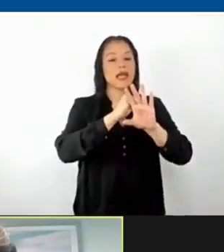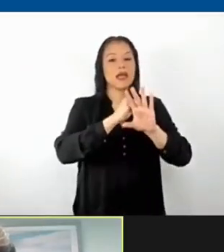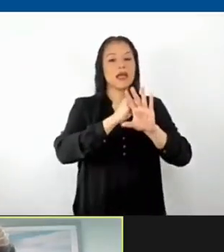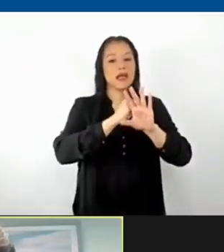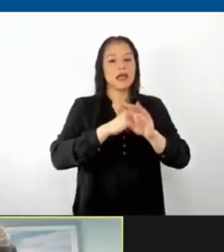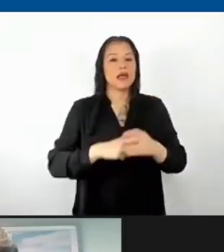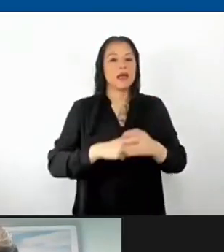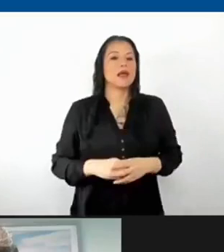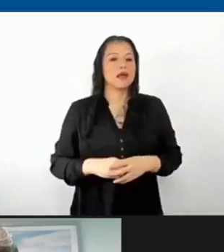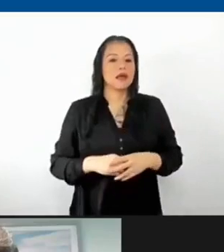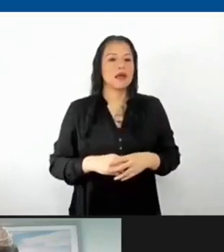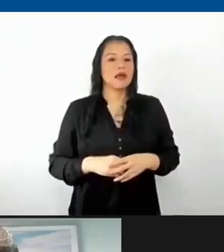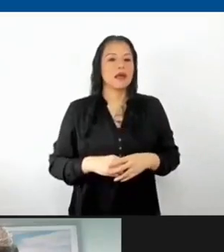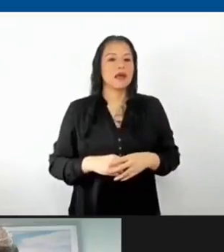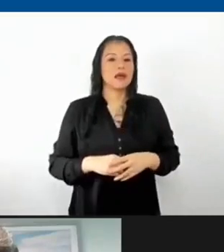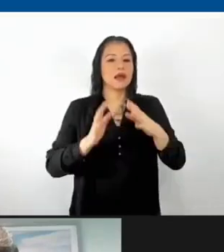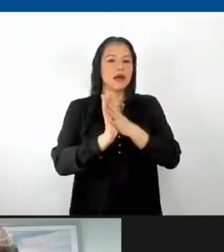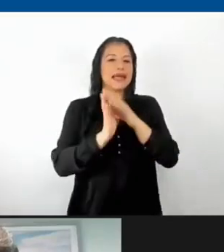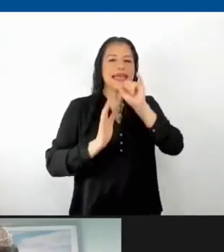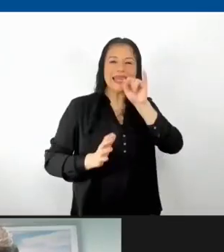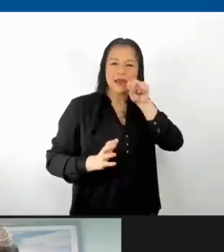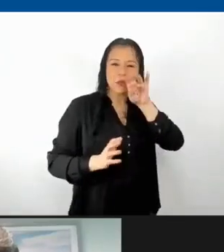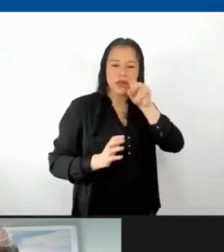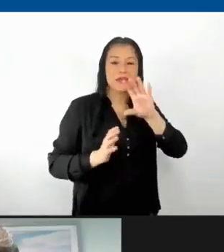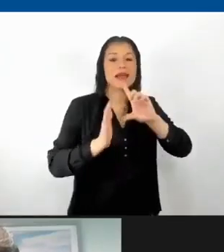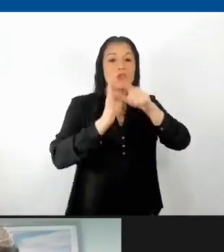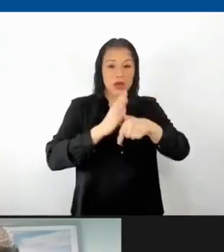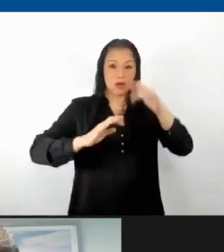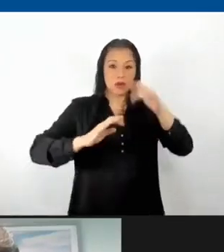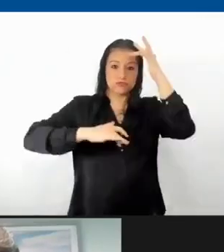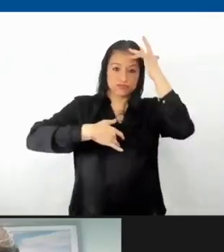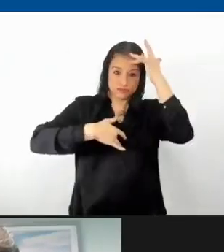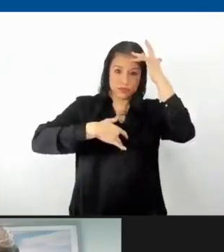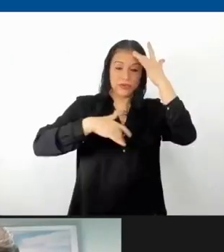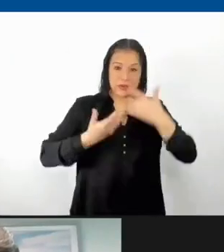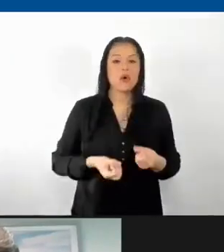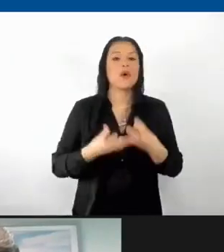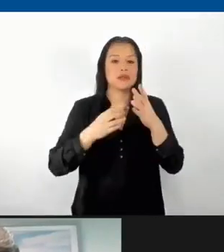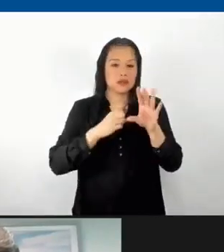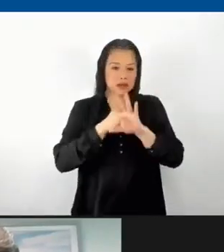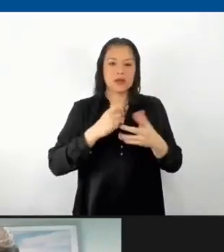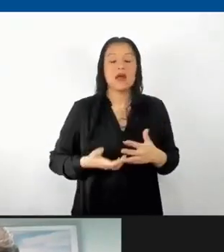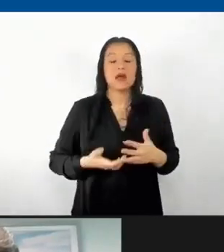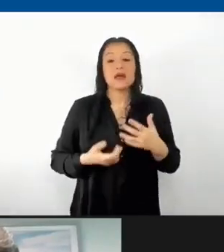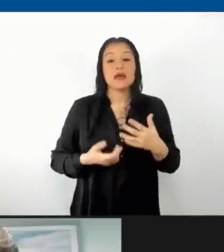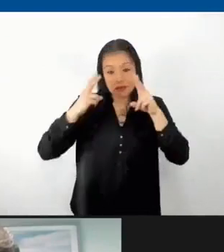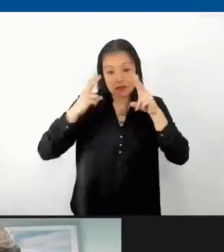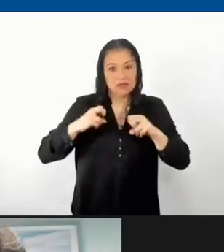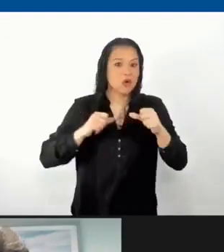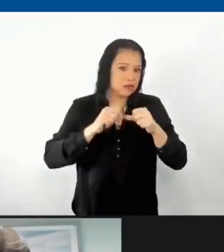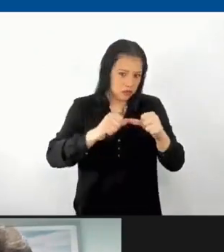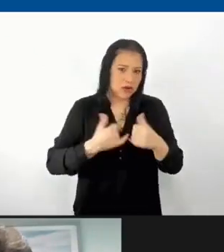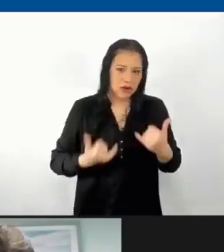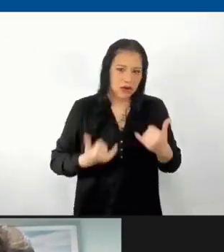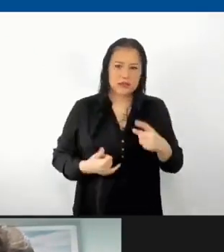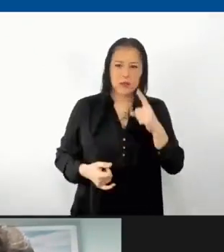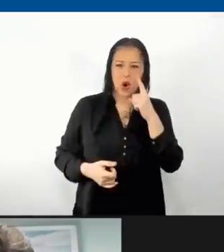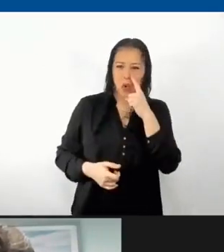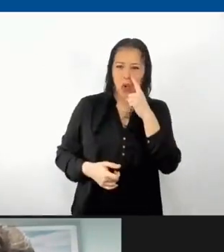La inmunidad después de la enfermedad está en pleno estudio. Recordemos, ya estamos en junio, que